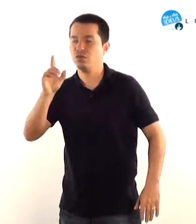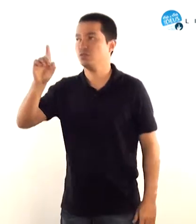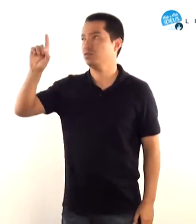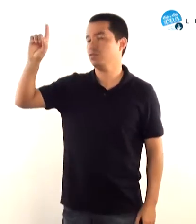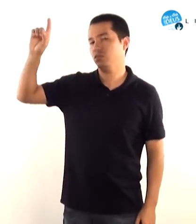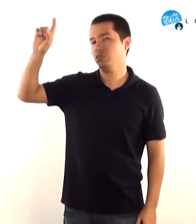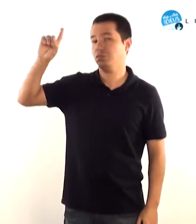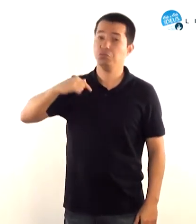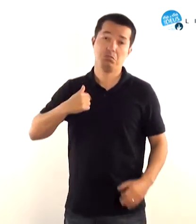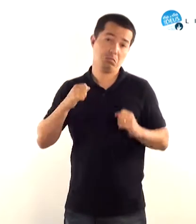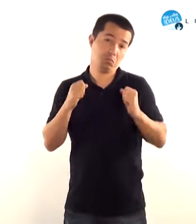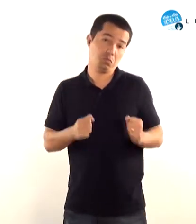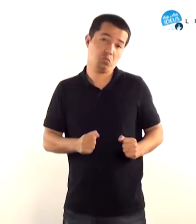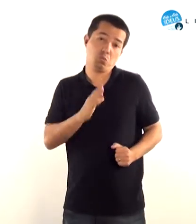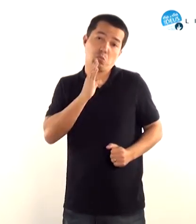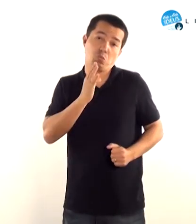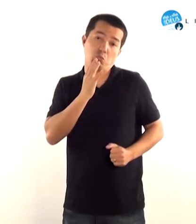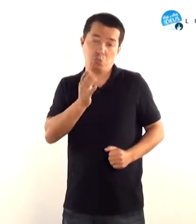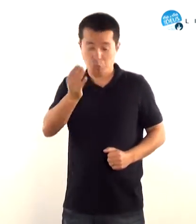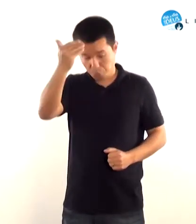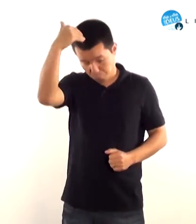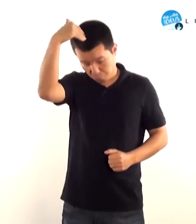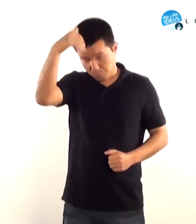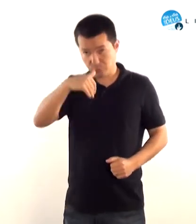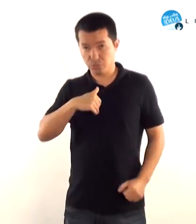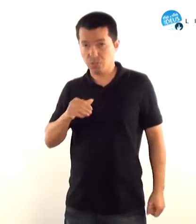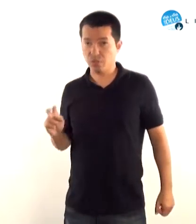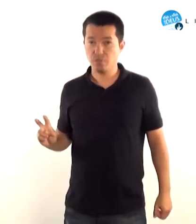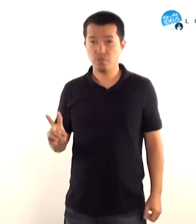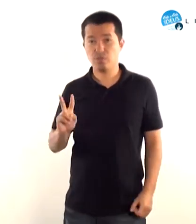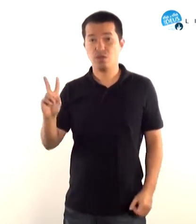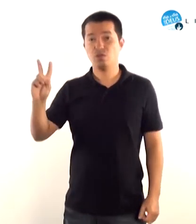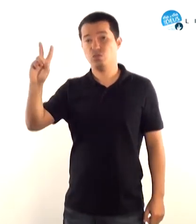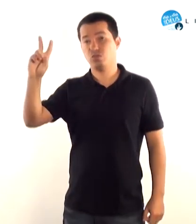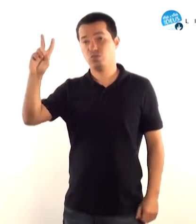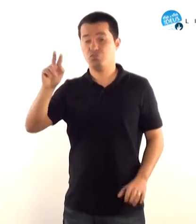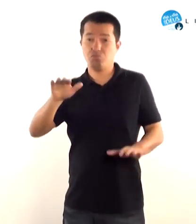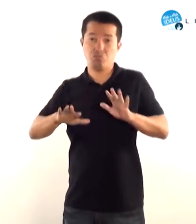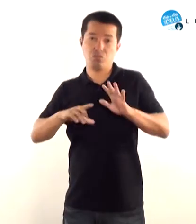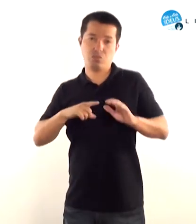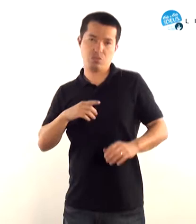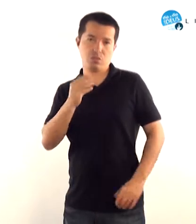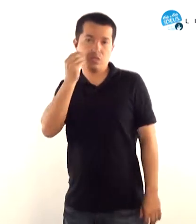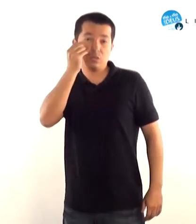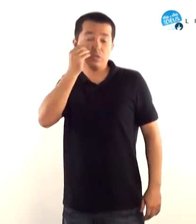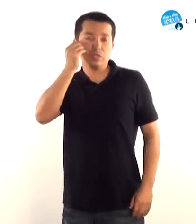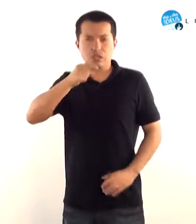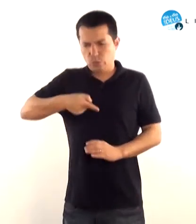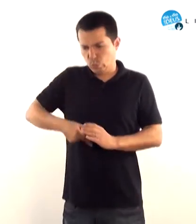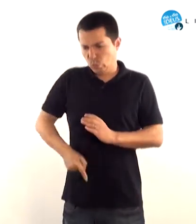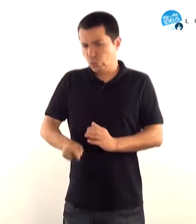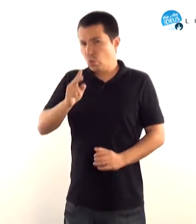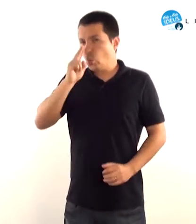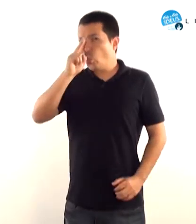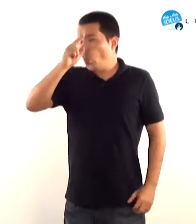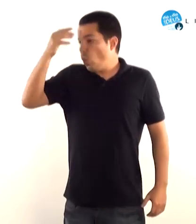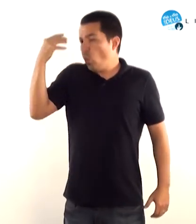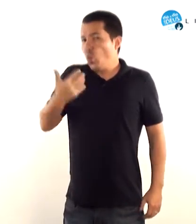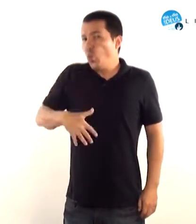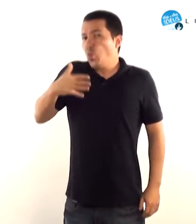Deus. Eu posso conhecer os valores, eu posso ter experiências profundas com